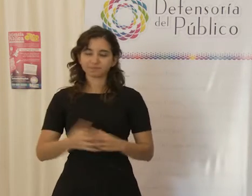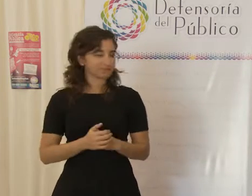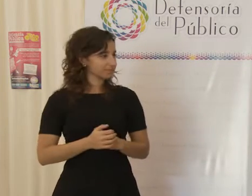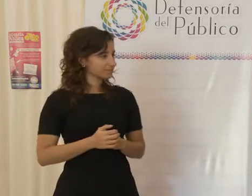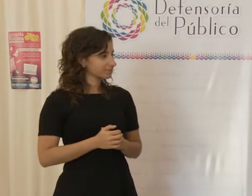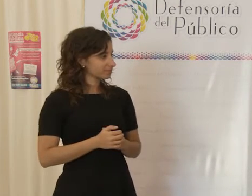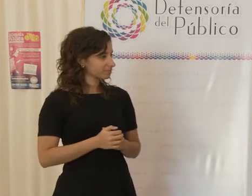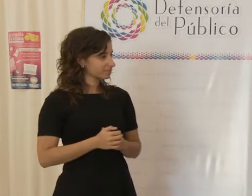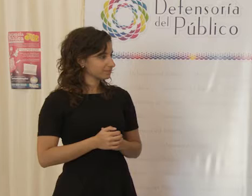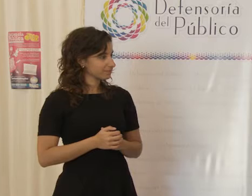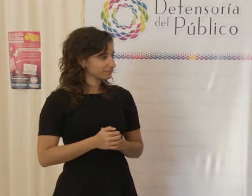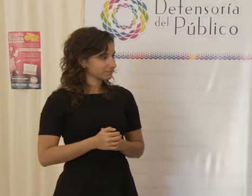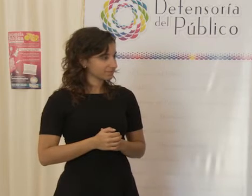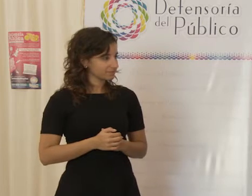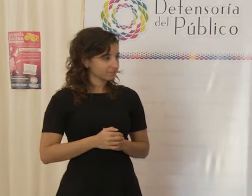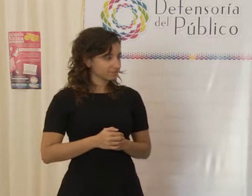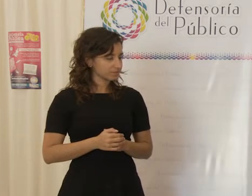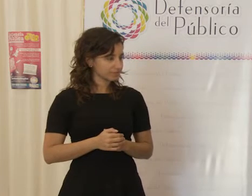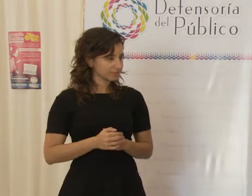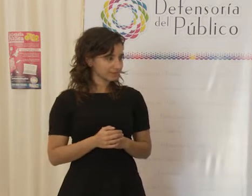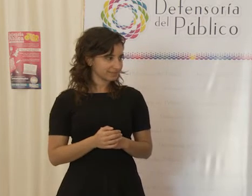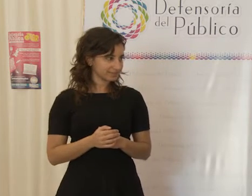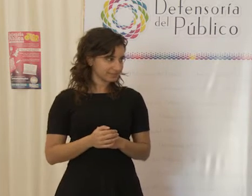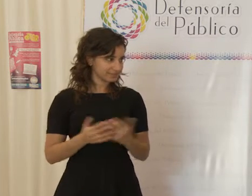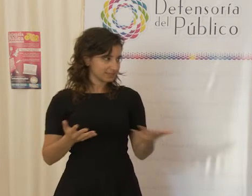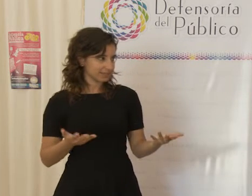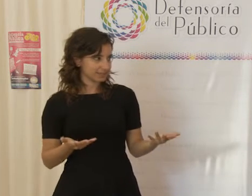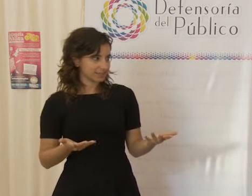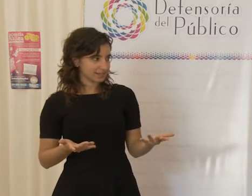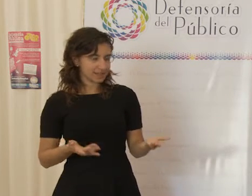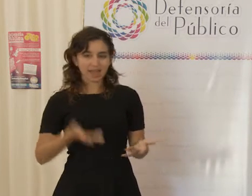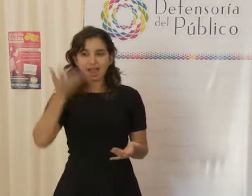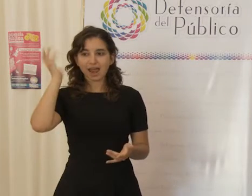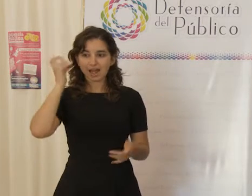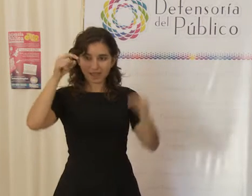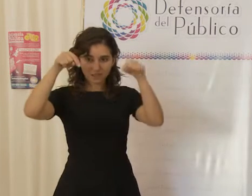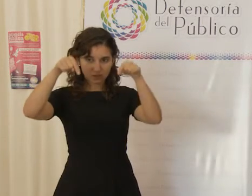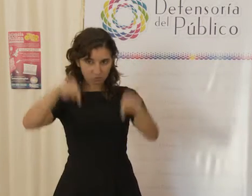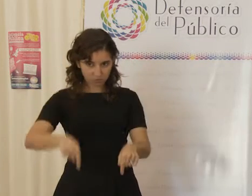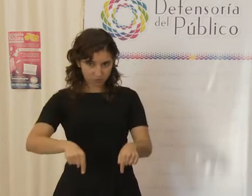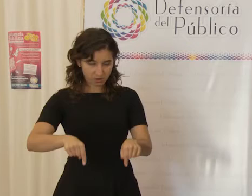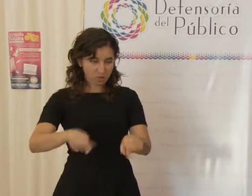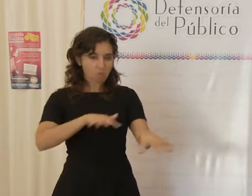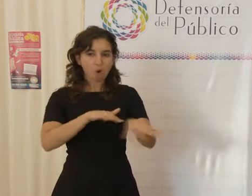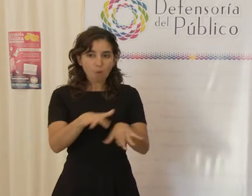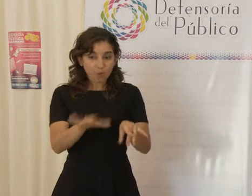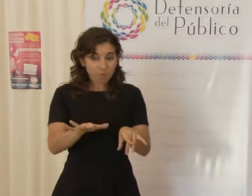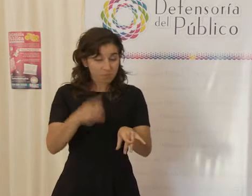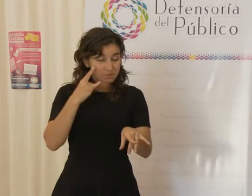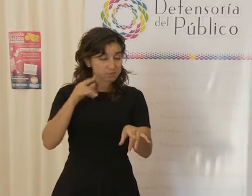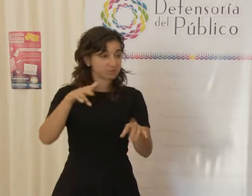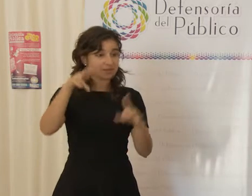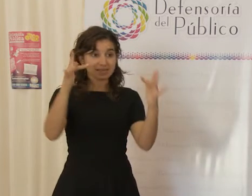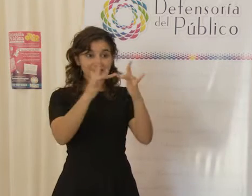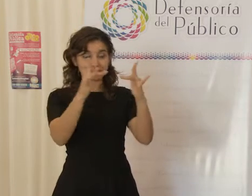bueno la reunión que va la radio que salió en vivo en por internet y por